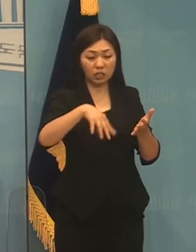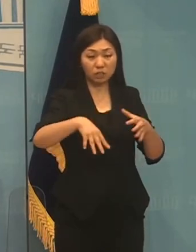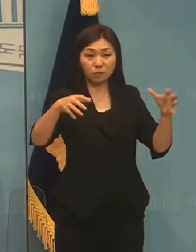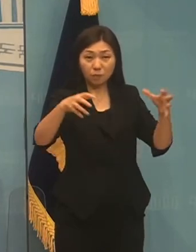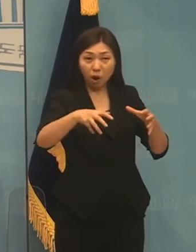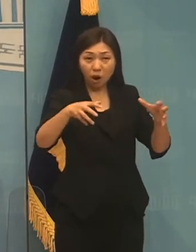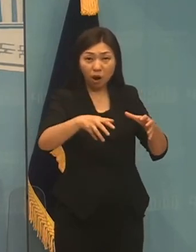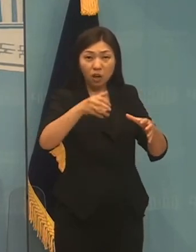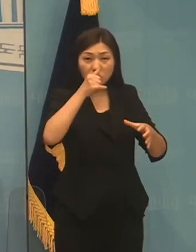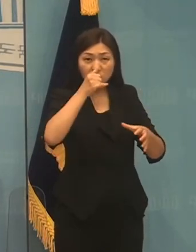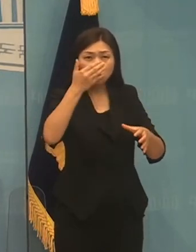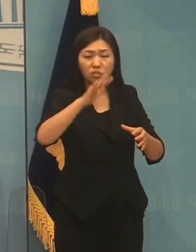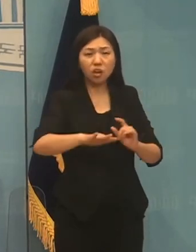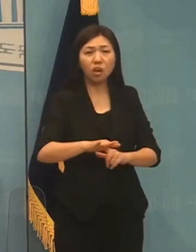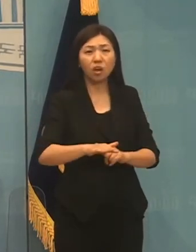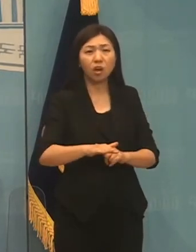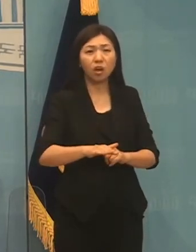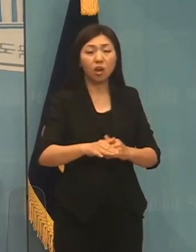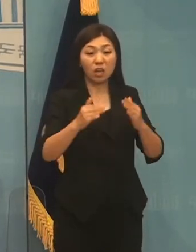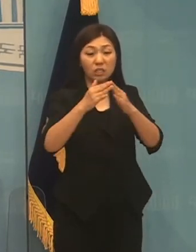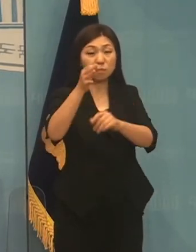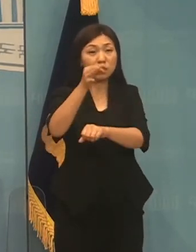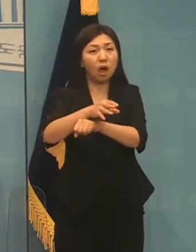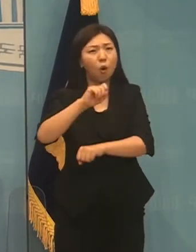살집도 장만할 수 없을 정도로 집값을 올리고